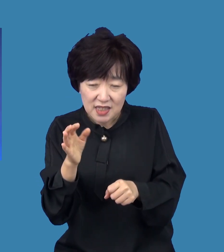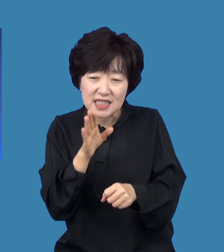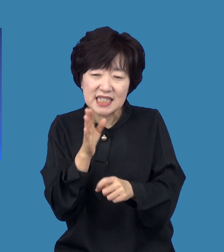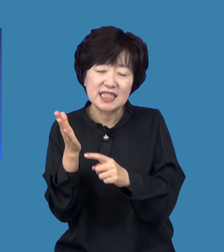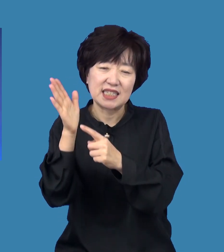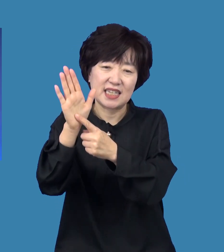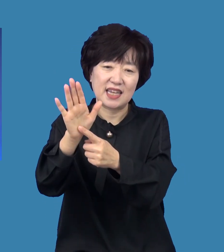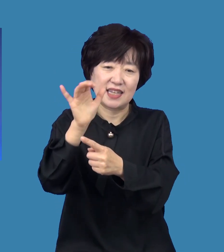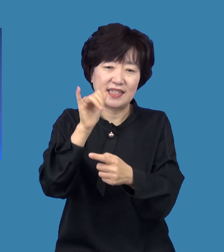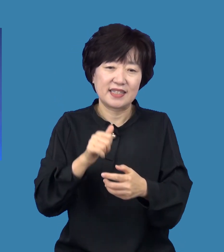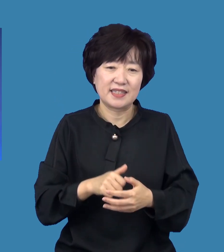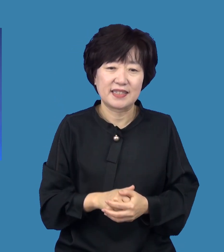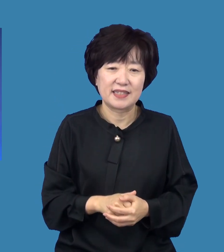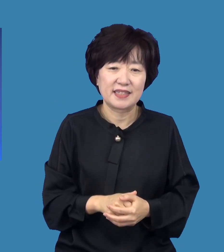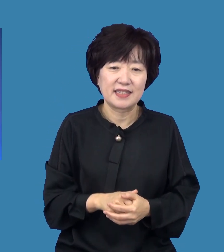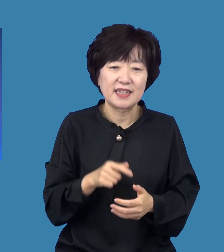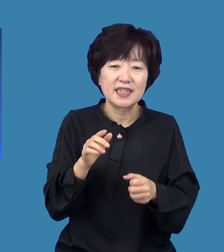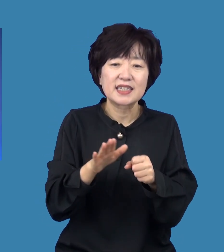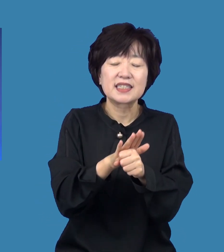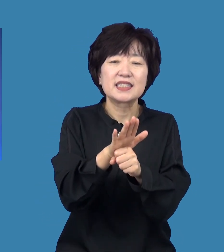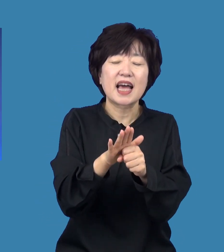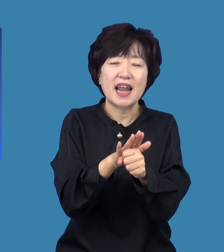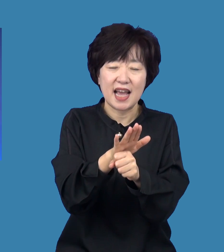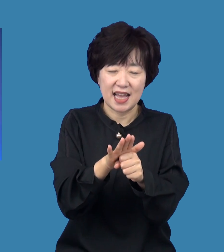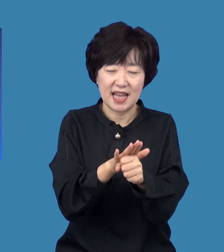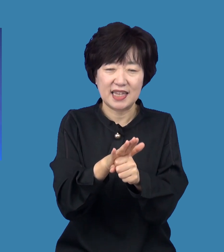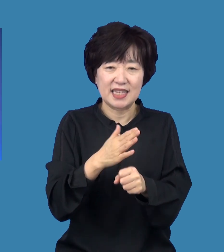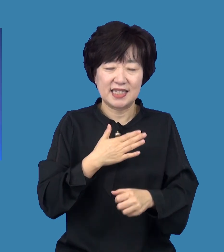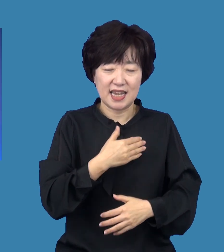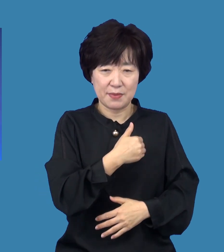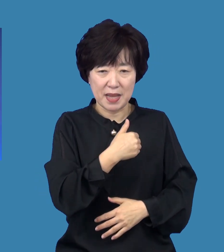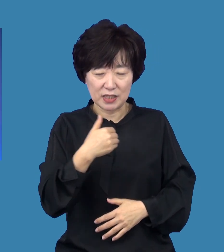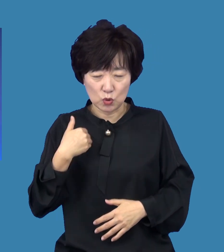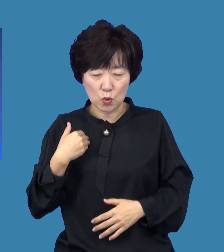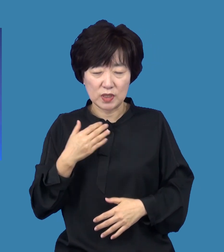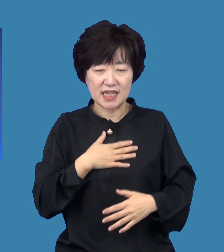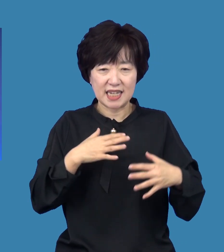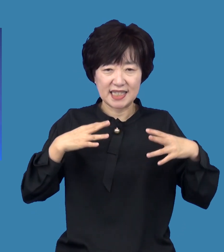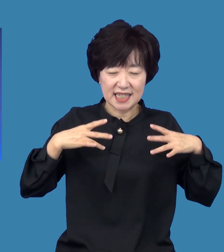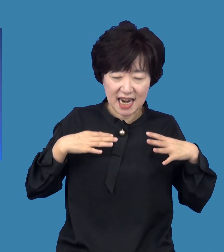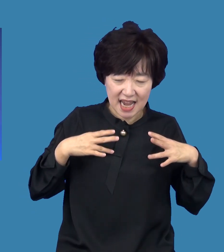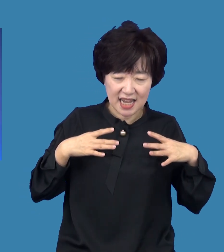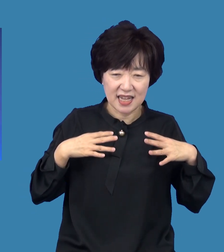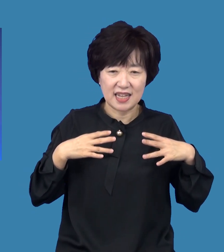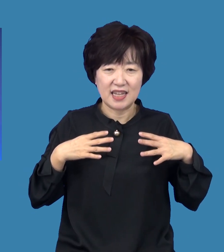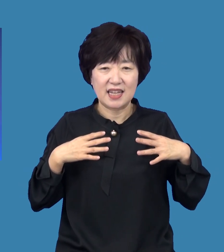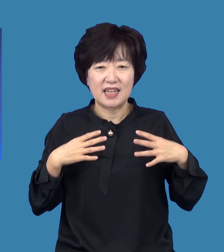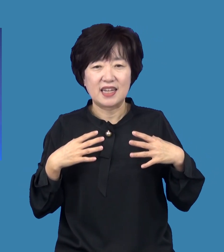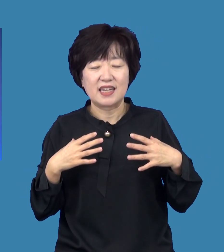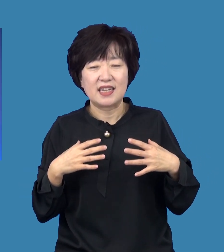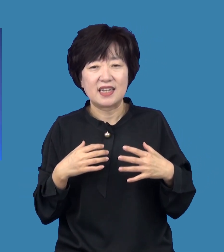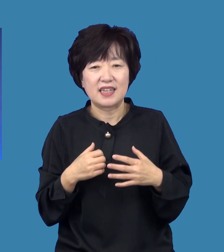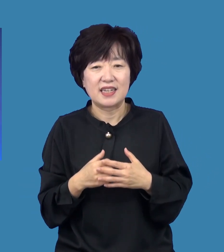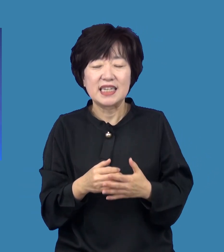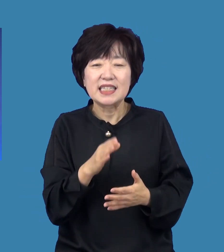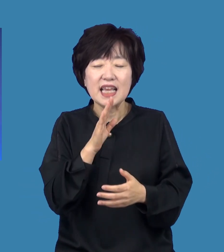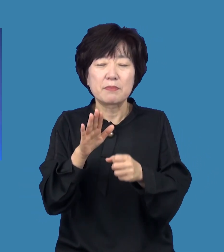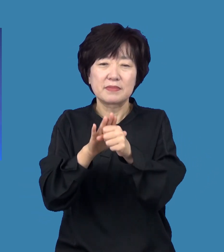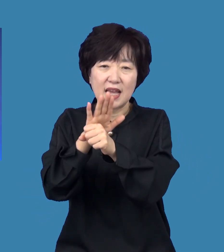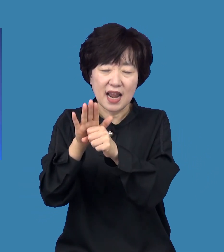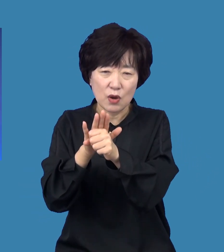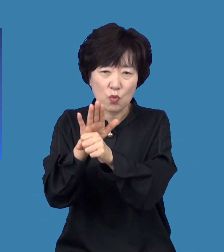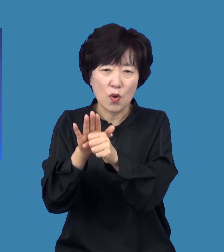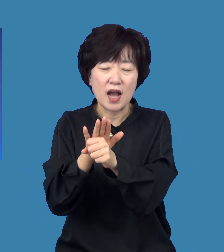네. 그래서 그 사랑이라는 용어가 자기 만족이나 자기 자랑과 무엇이 다른가? 참 사랑과 여러분